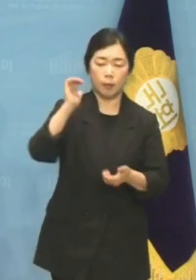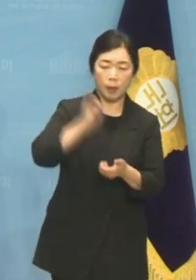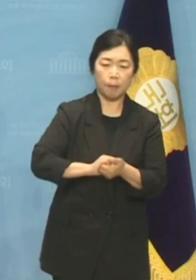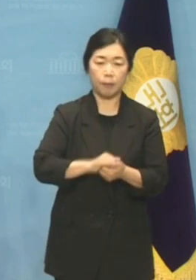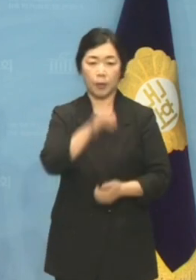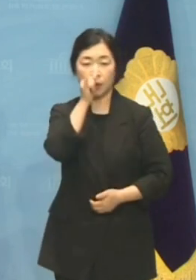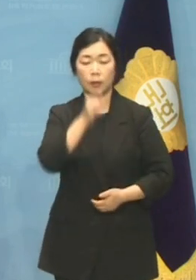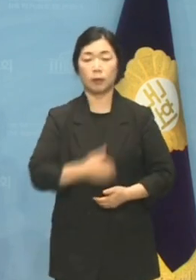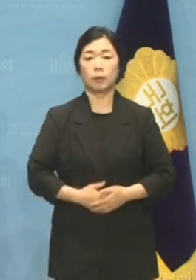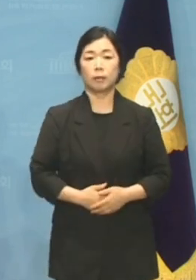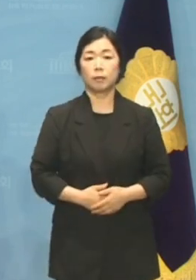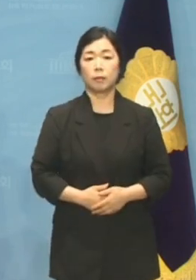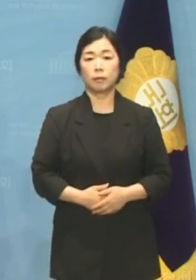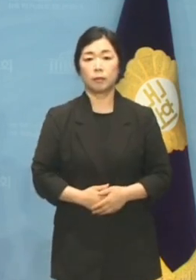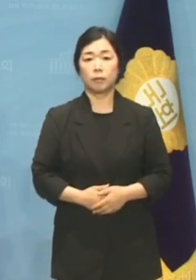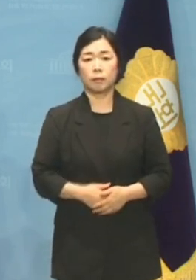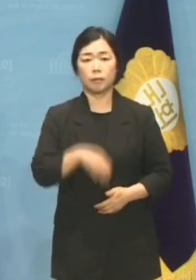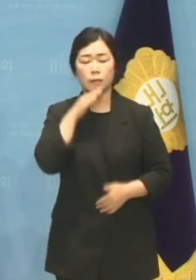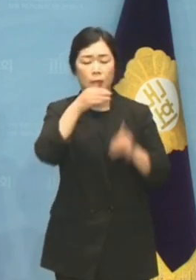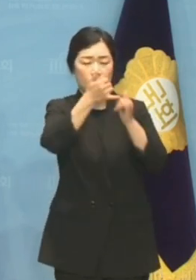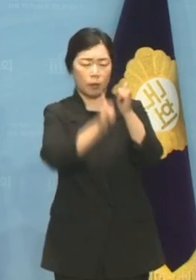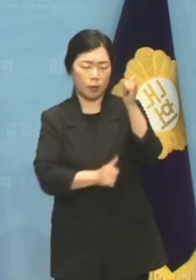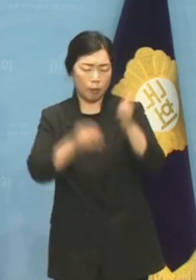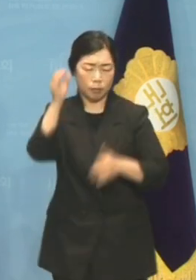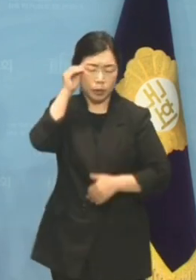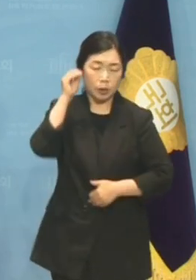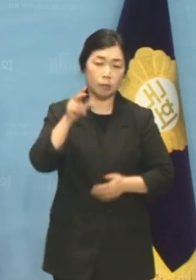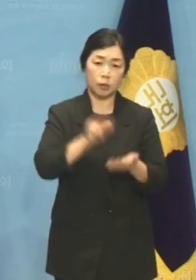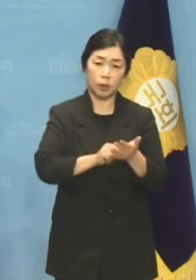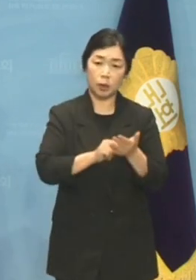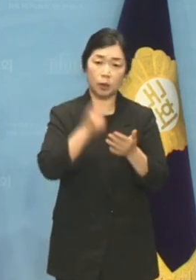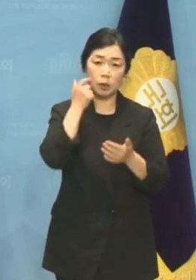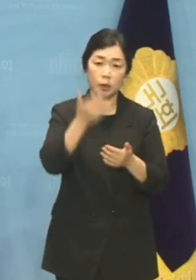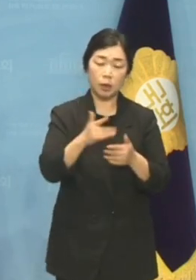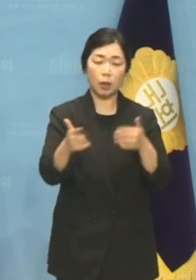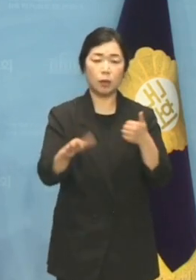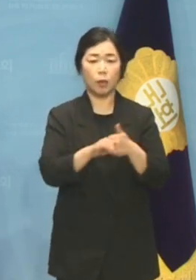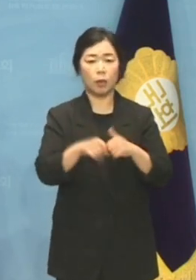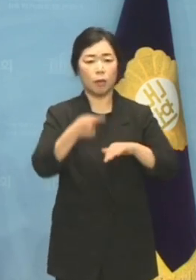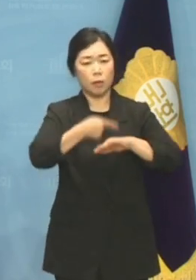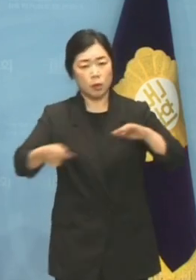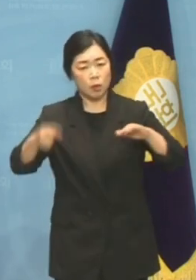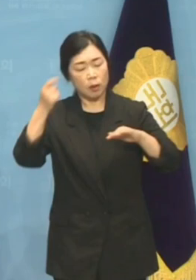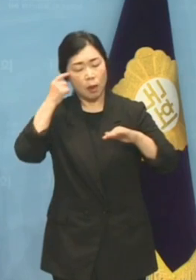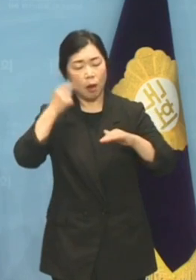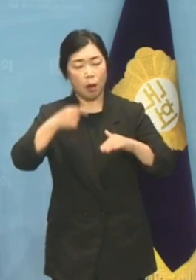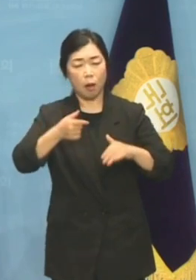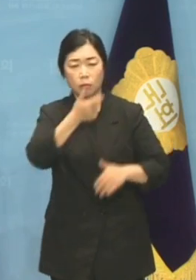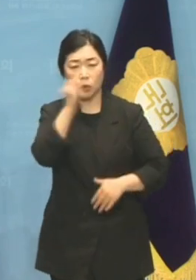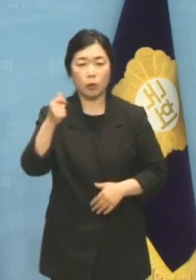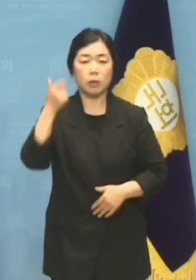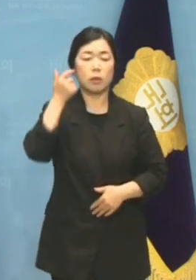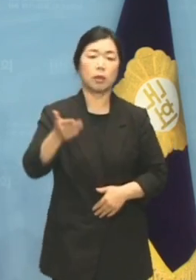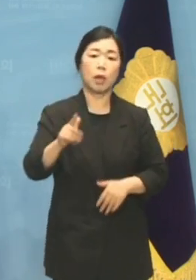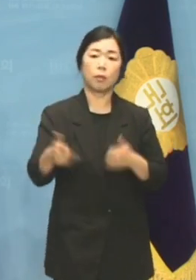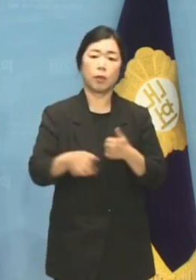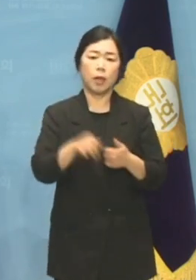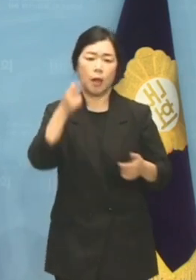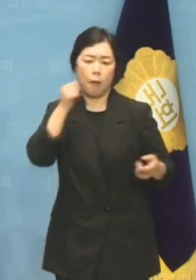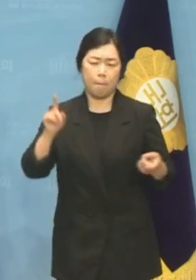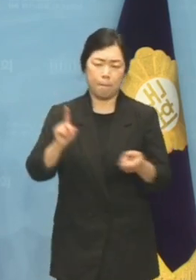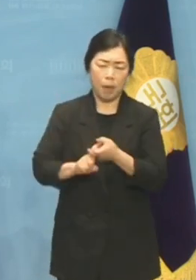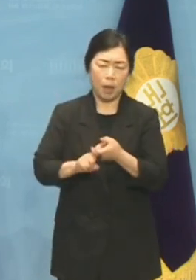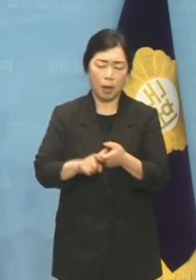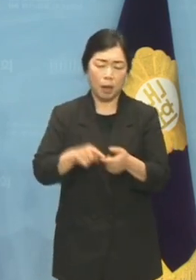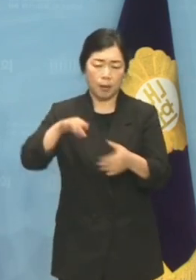있습니다. 몰지각한 역사관이 문제인지 민족 간의 부재인지 아니면 친일 본색을